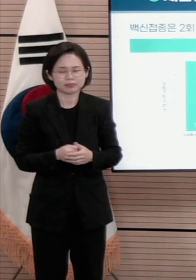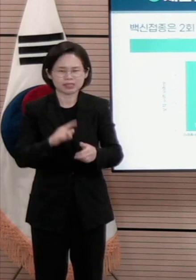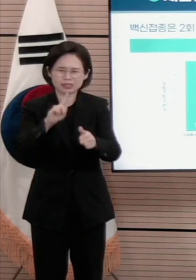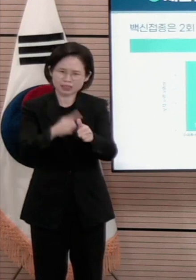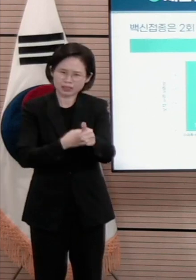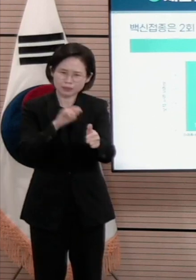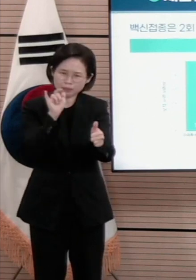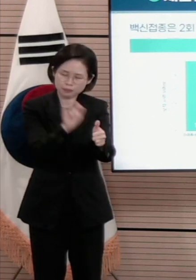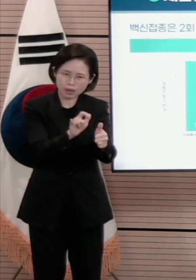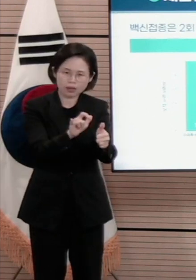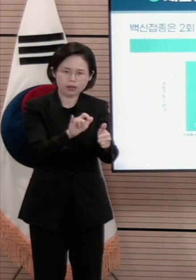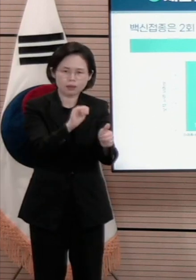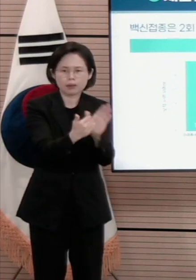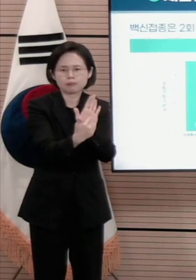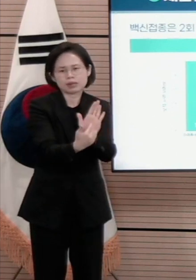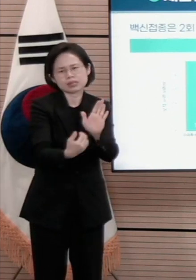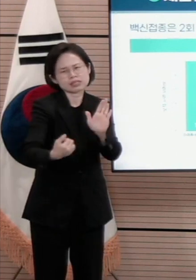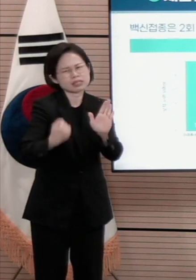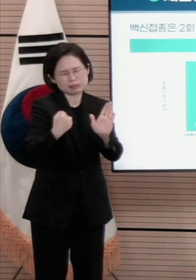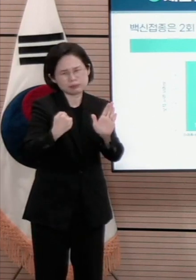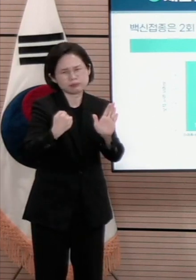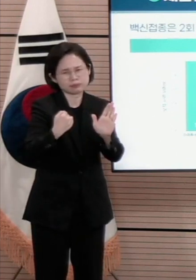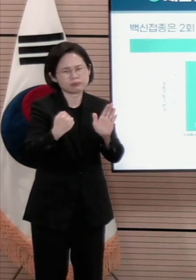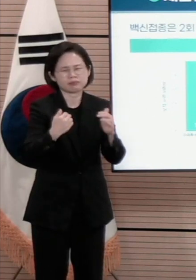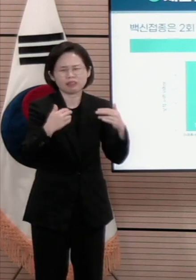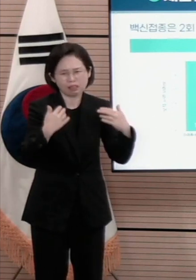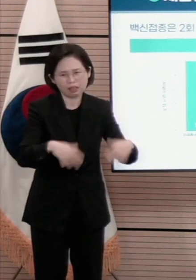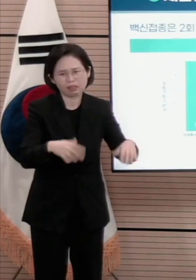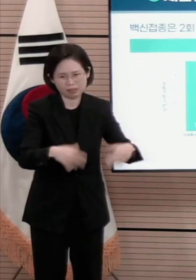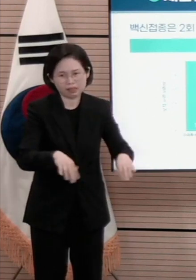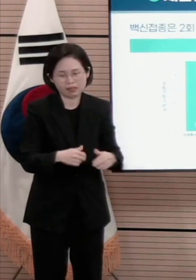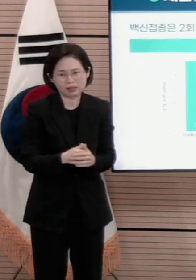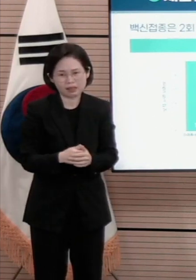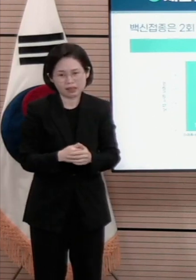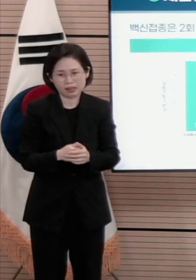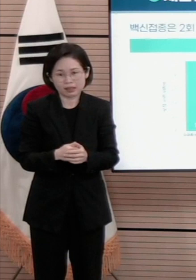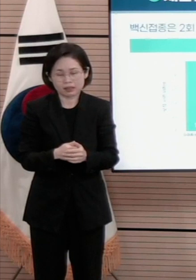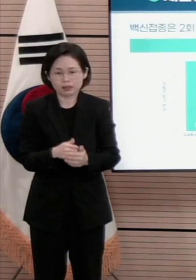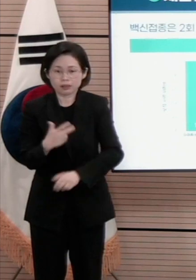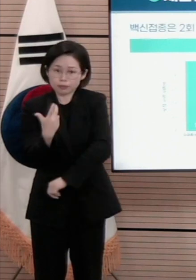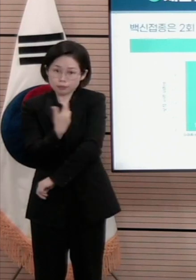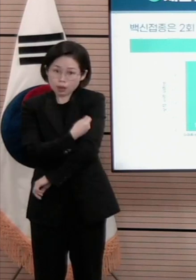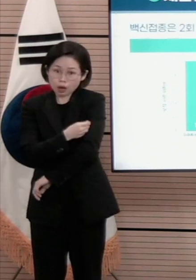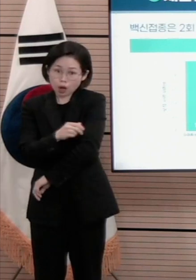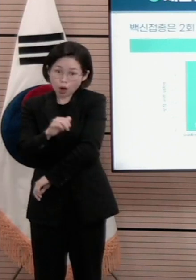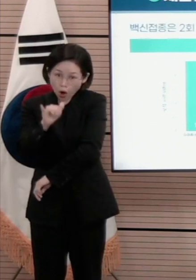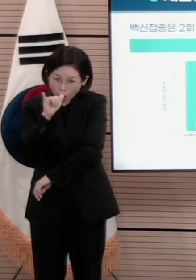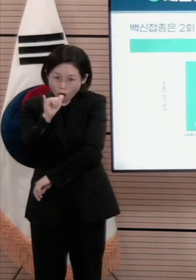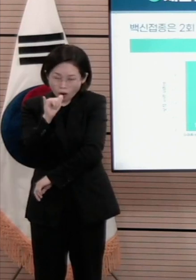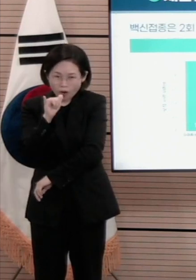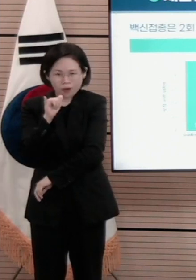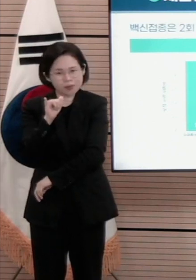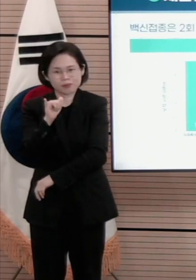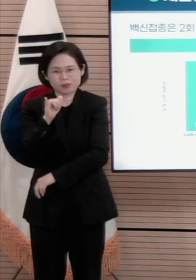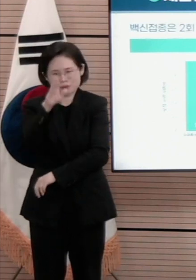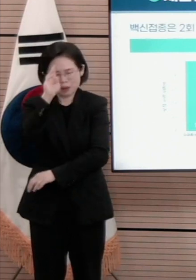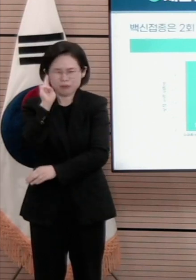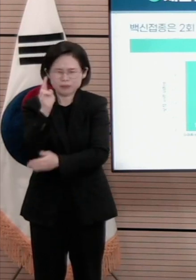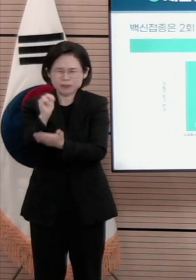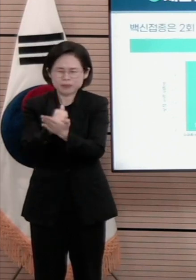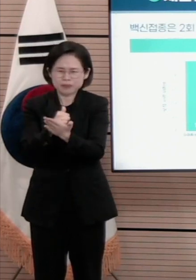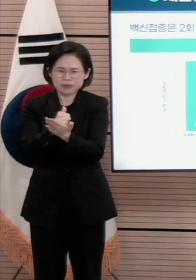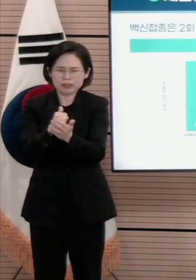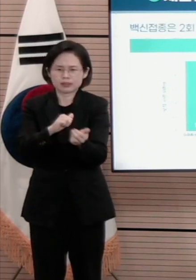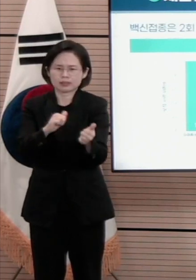중증화를 예방하는 효과가 많이 우수하지 않고 추가적인 예방접종을 통해서 중증화와